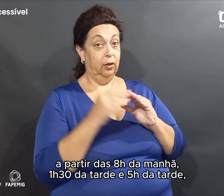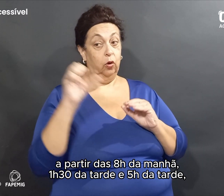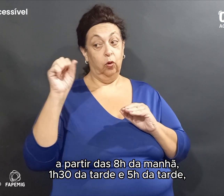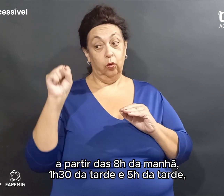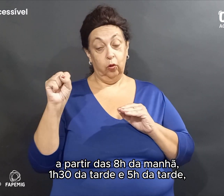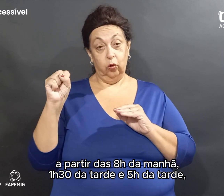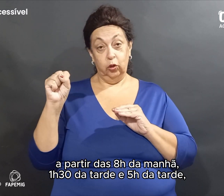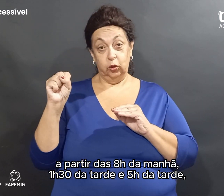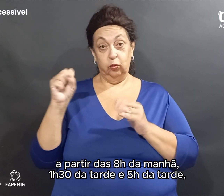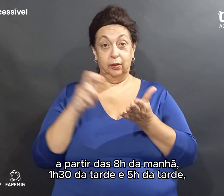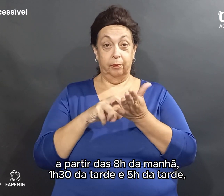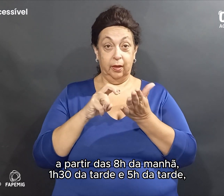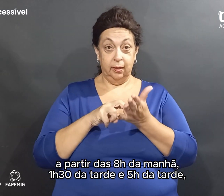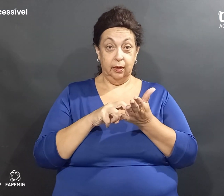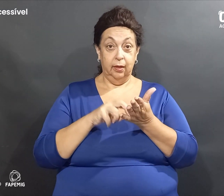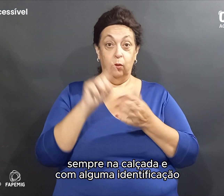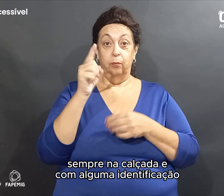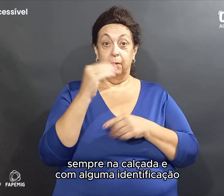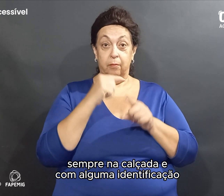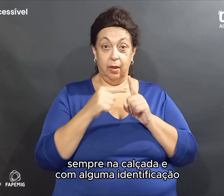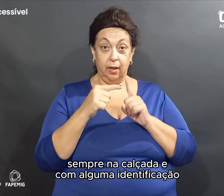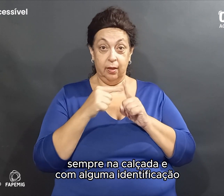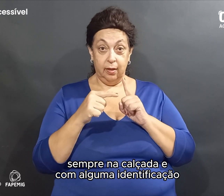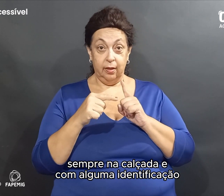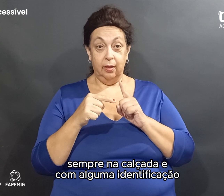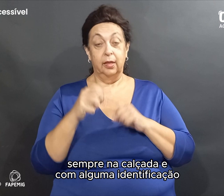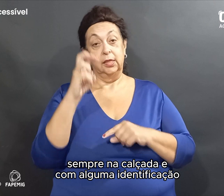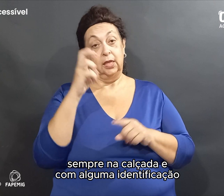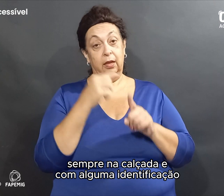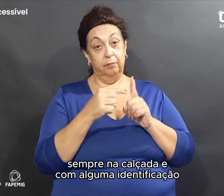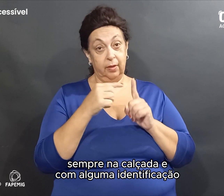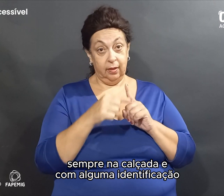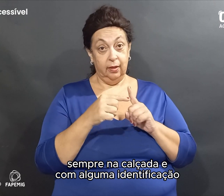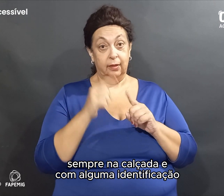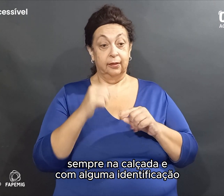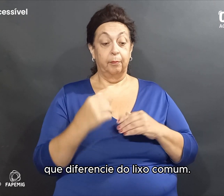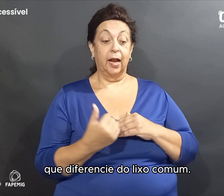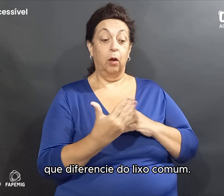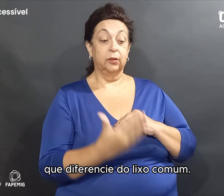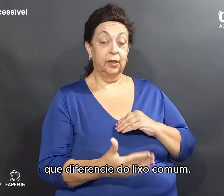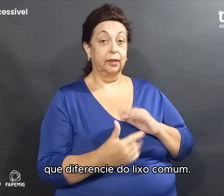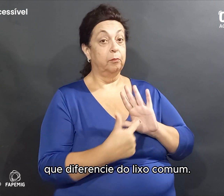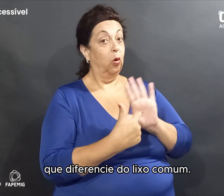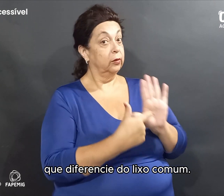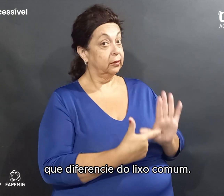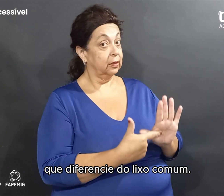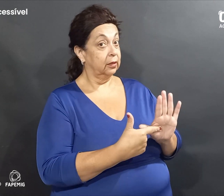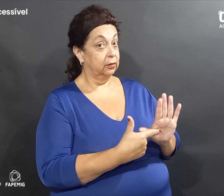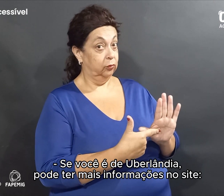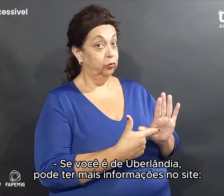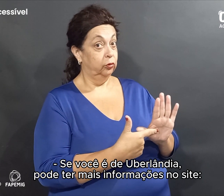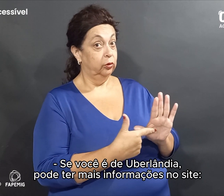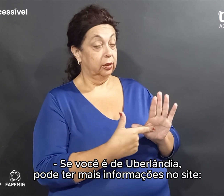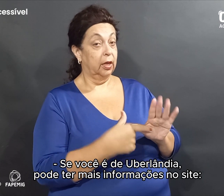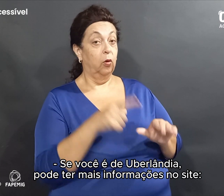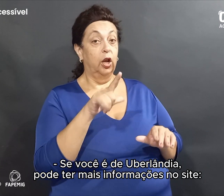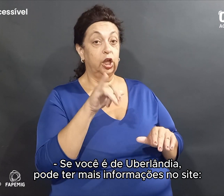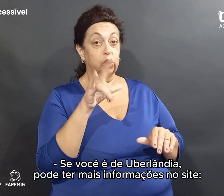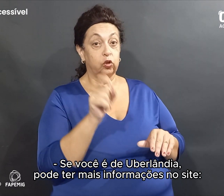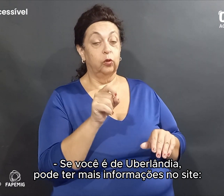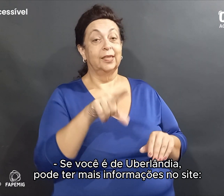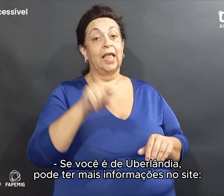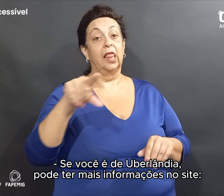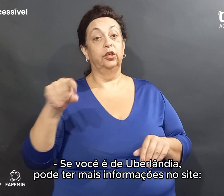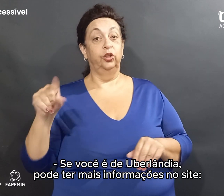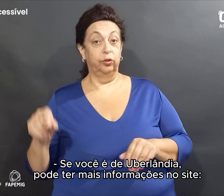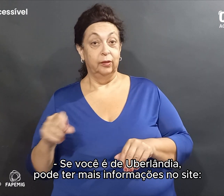da tarde e 5 horas da tarde, sempre na calçada e com alguma identificação que diferencie do lixo comum. Se você é de